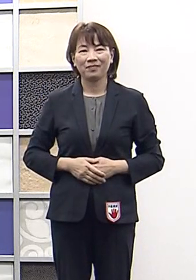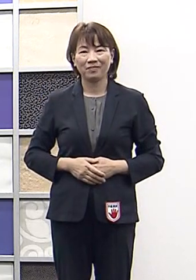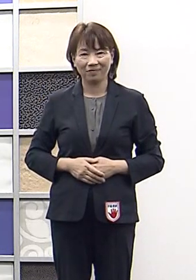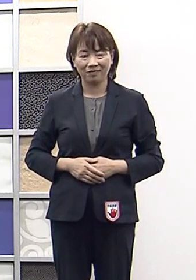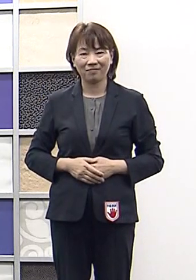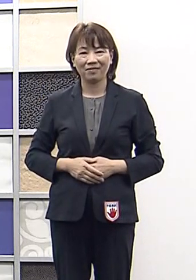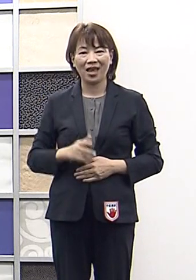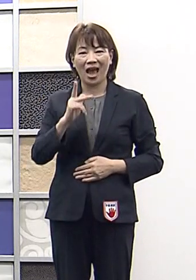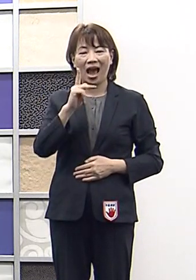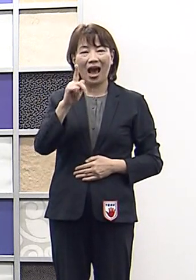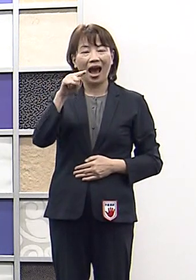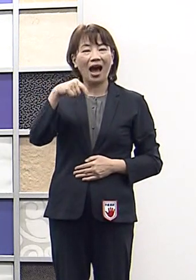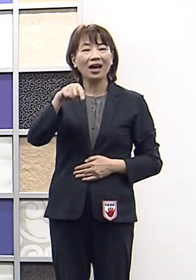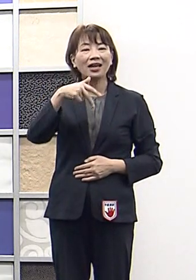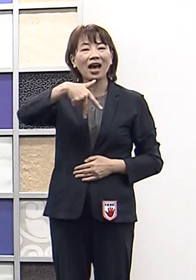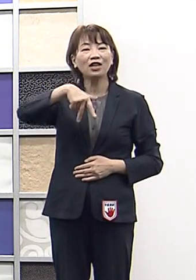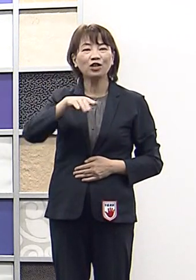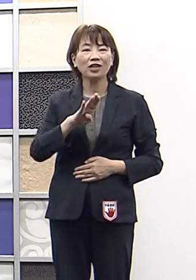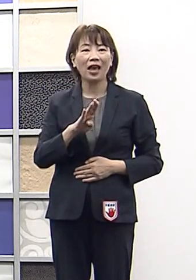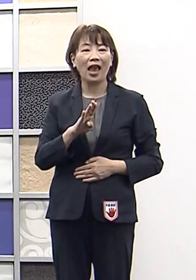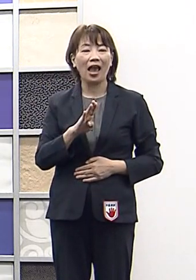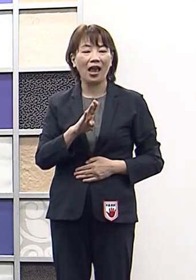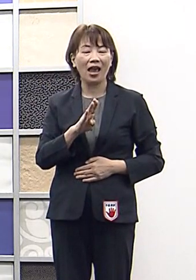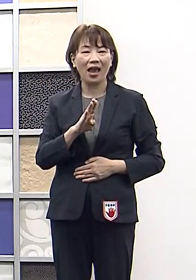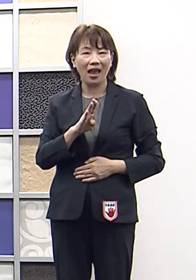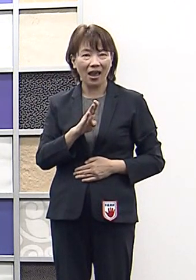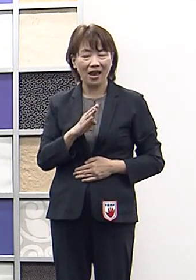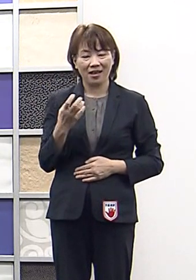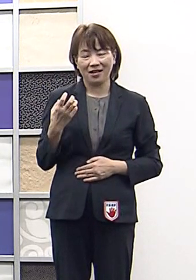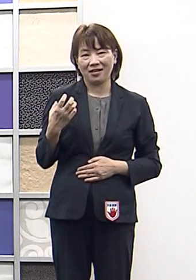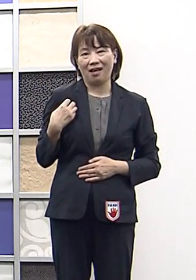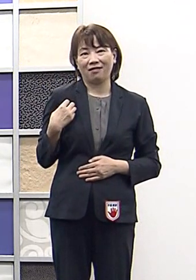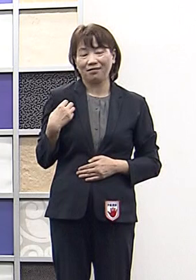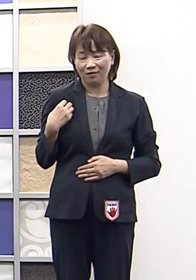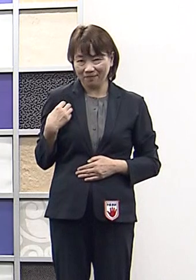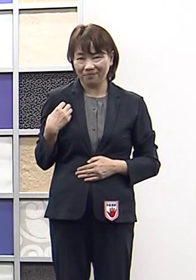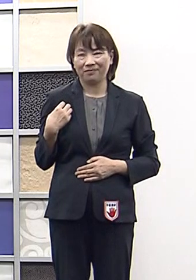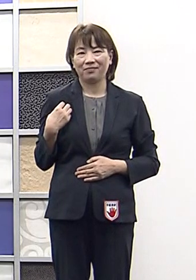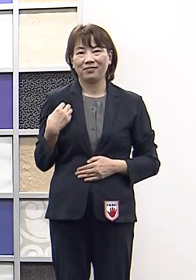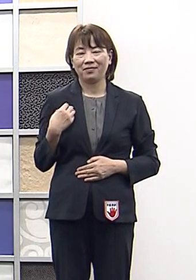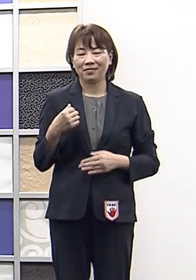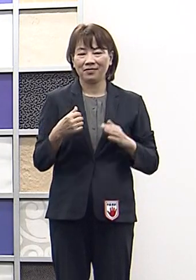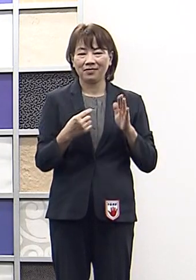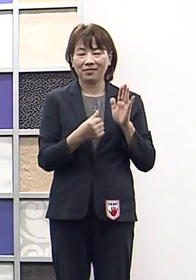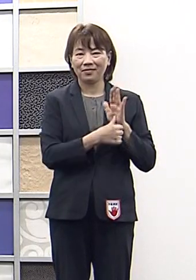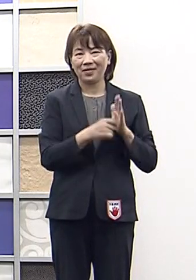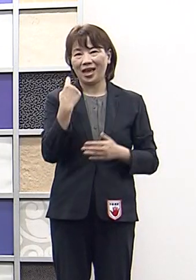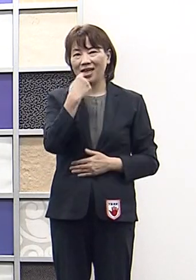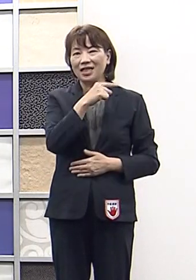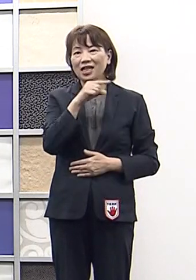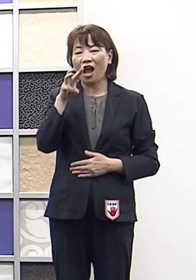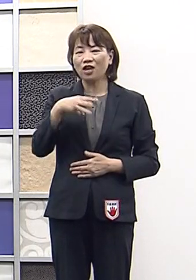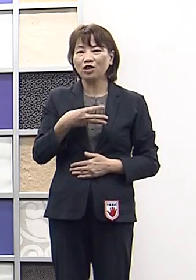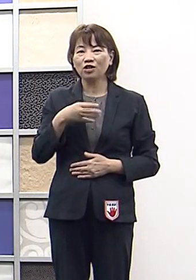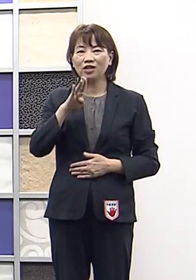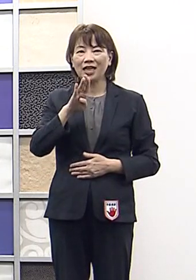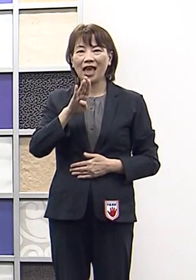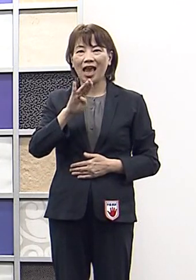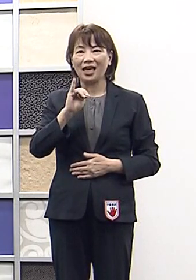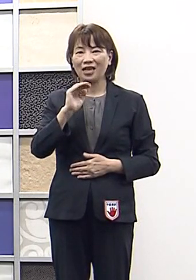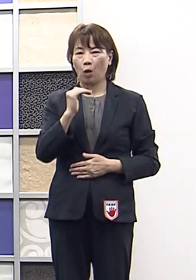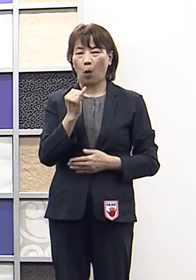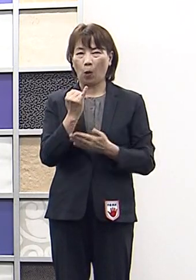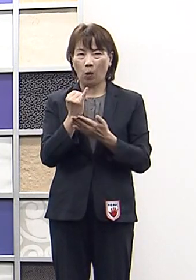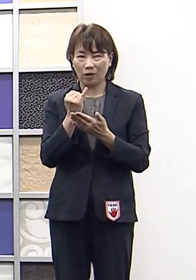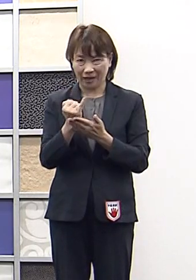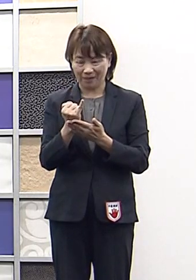助役、パートナーであります勘助役の白洲恵子さんにも大変素晴らしい、活動役をしていただ